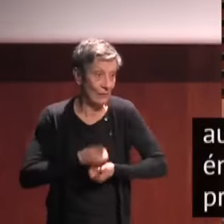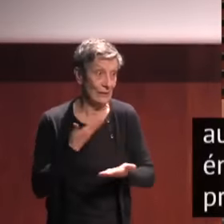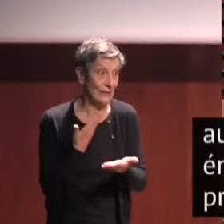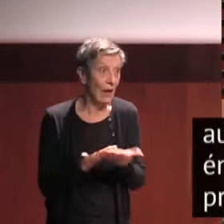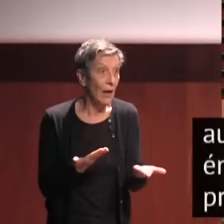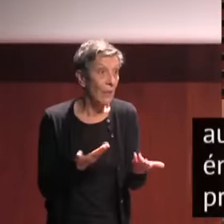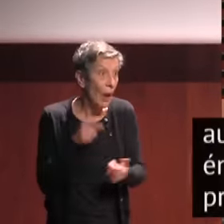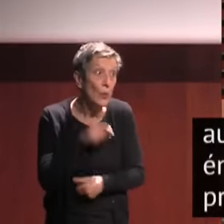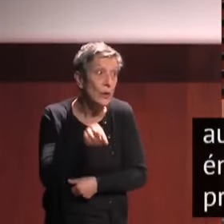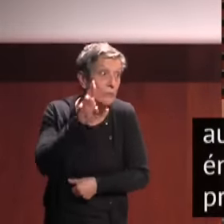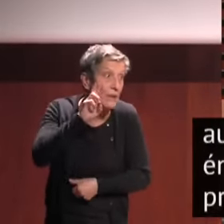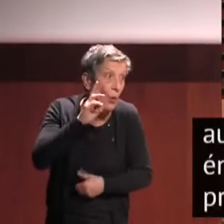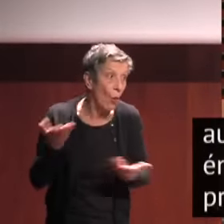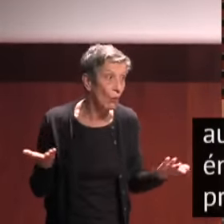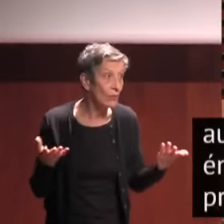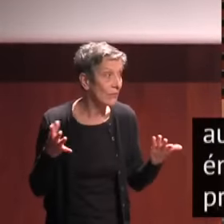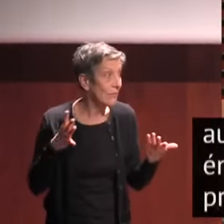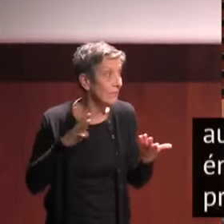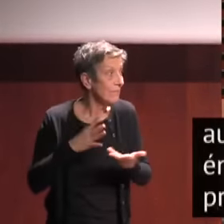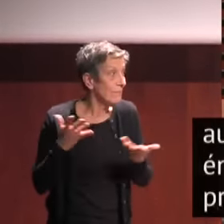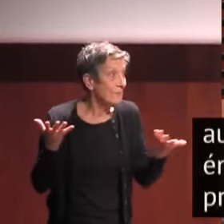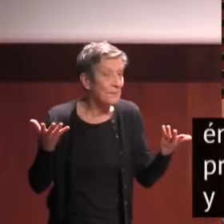raison. Il y a plein d'autres...